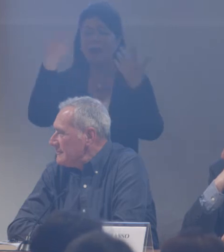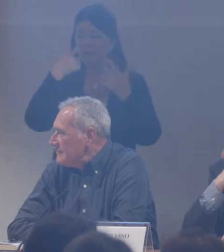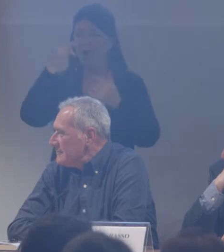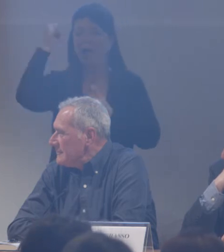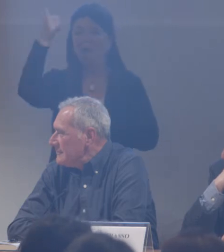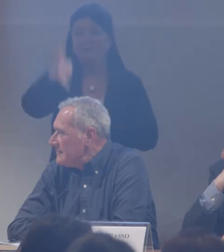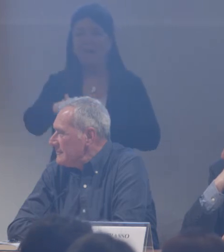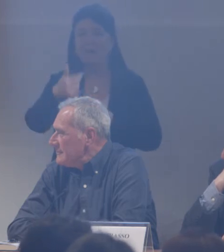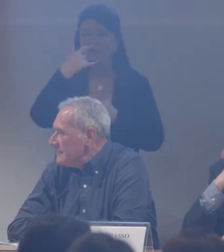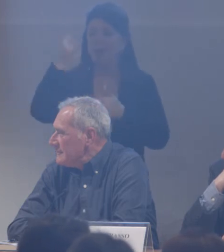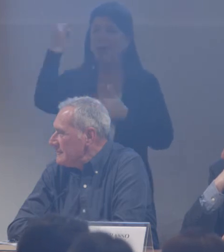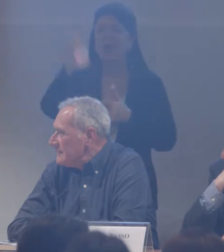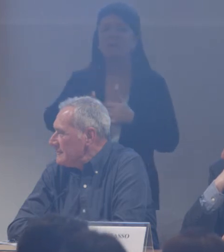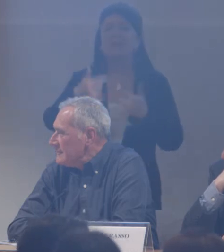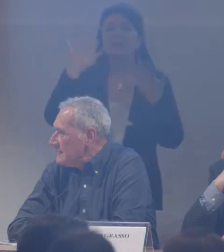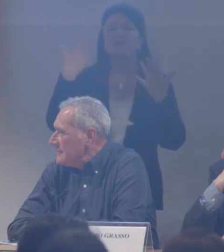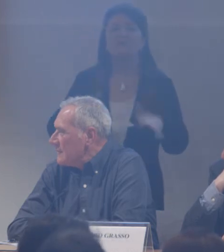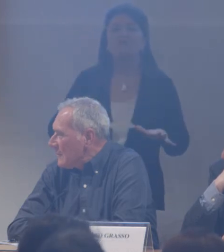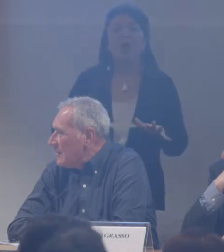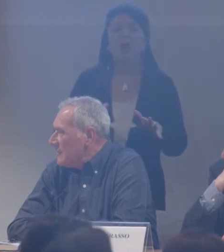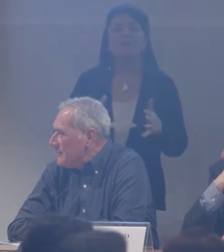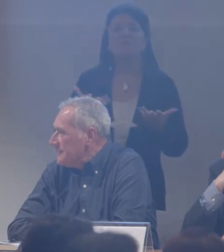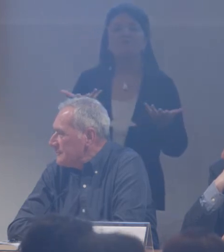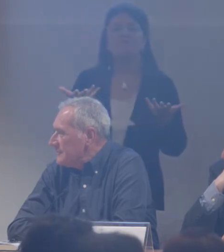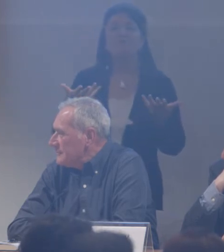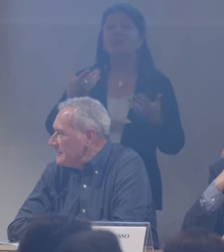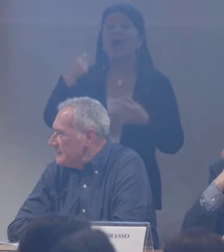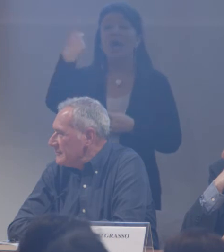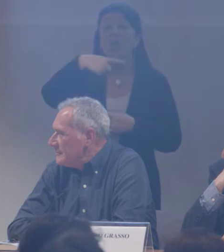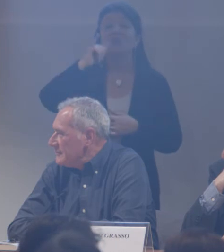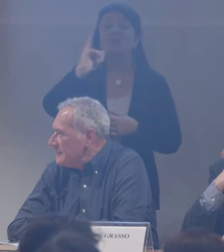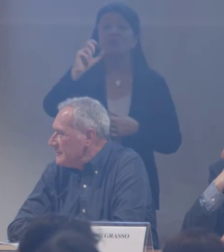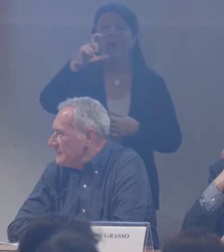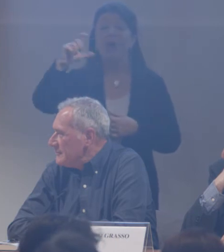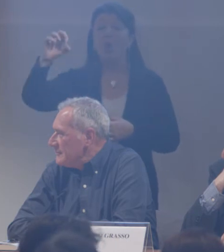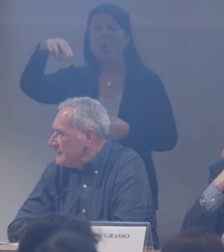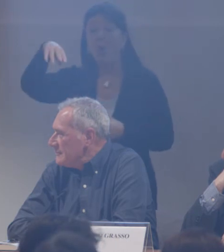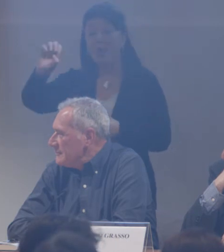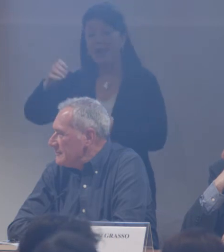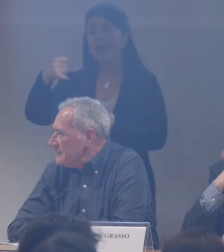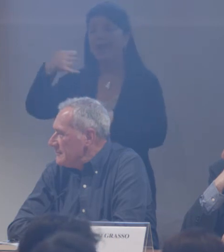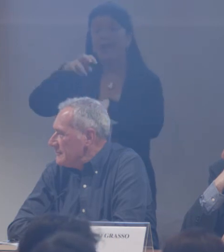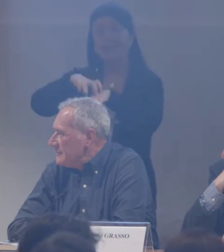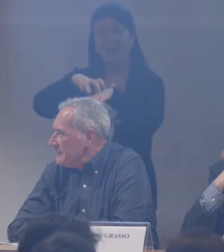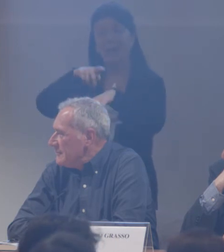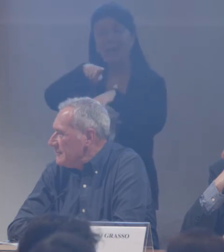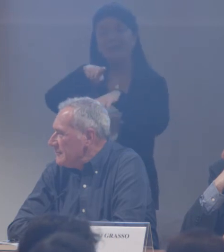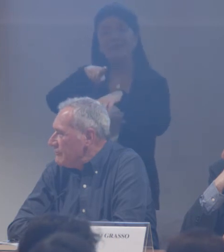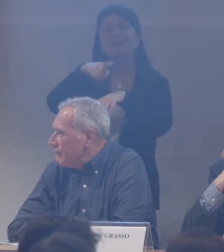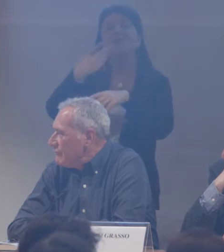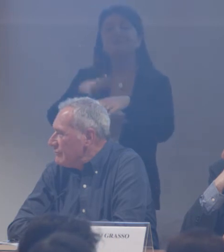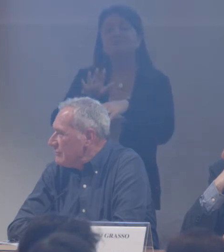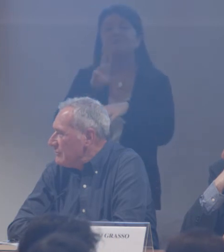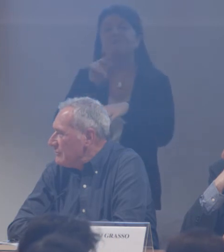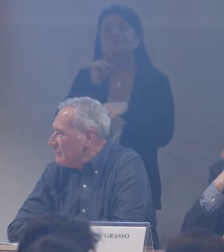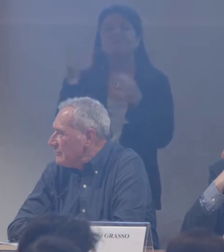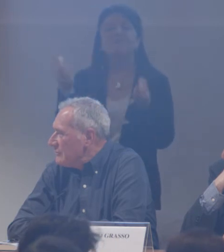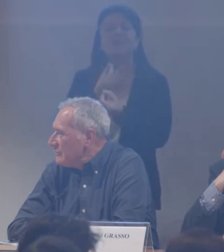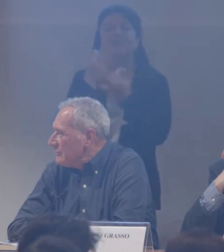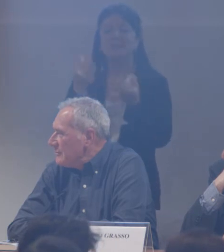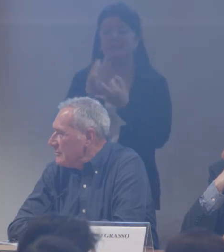se ammazzavano, che so, Giaccone, il medico Giaccone, che ora è diventato il policlinico Giaccone, si diceva